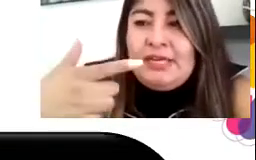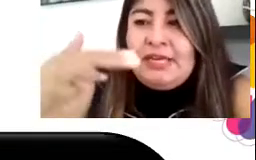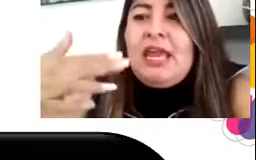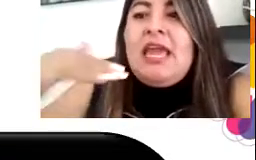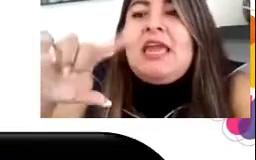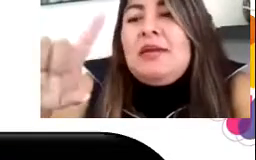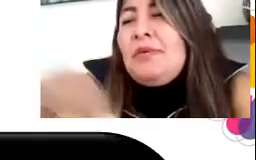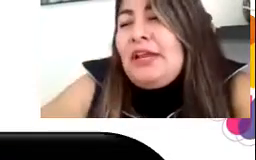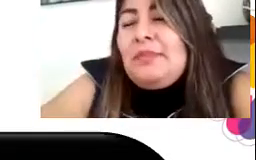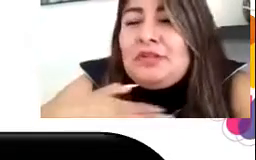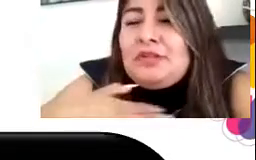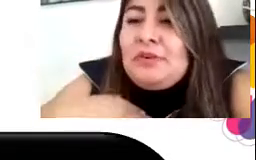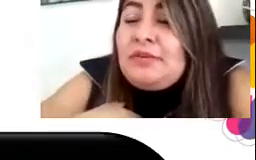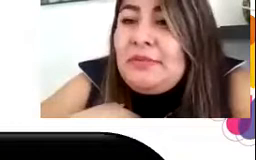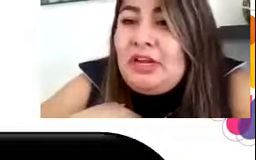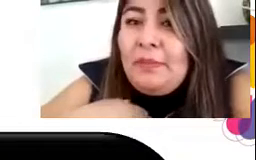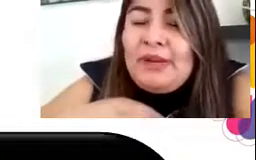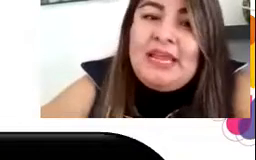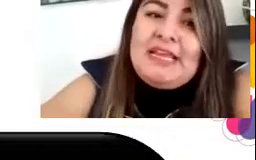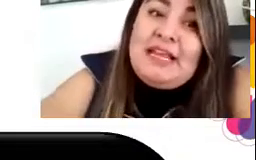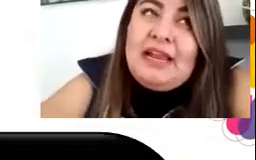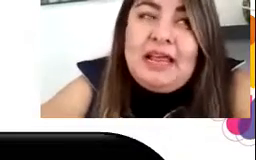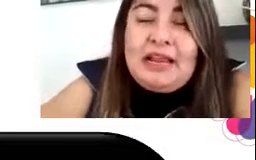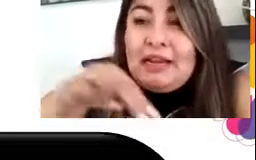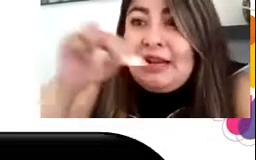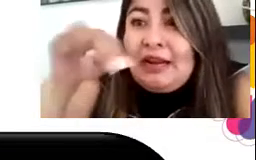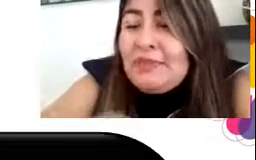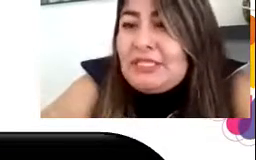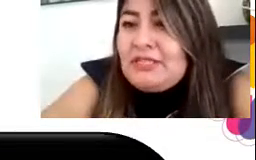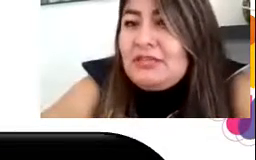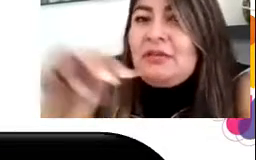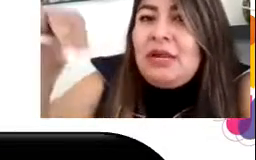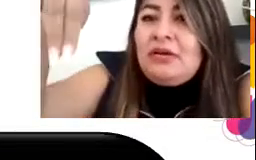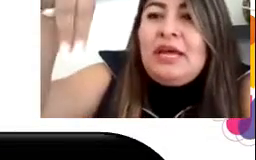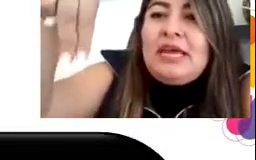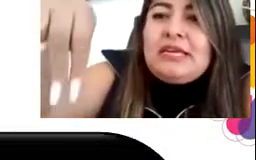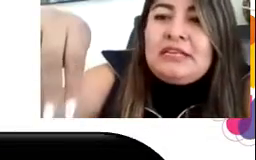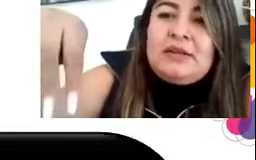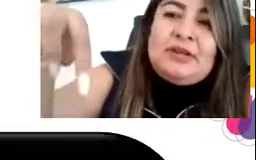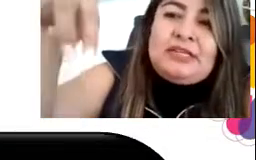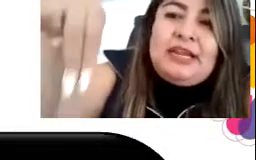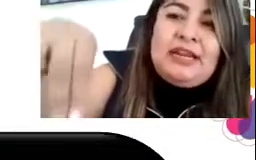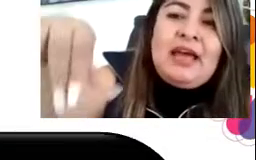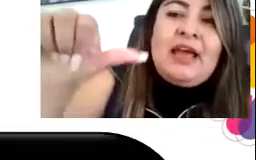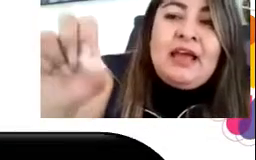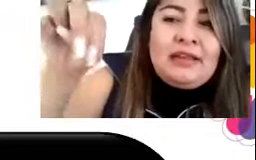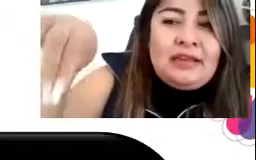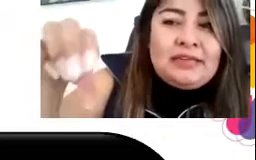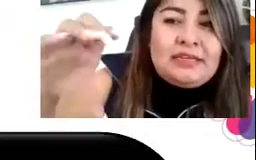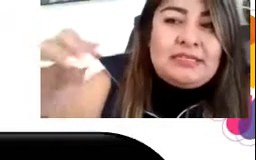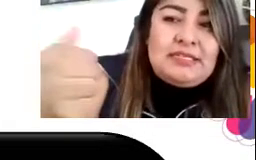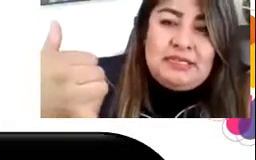G. Y por ejemplo, si voy a escribir mi nombre, es la representación en mano, es letra por letra.